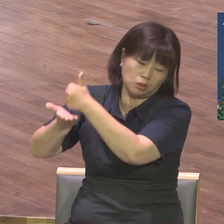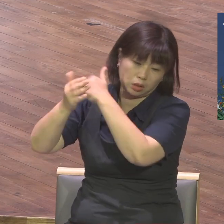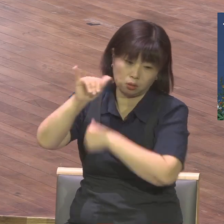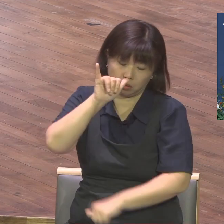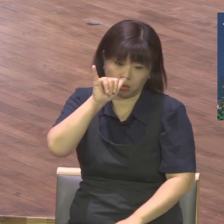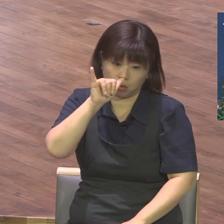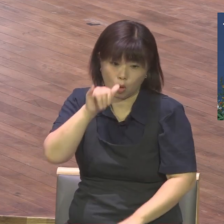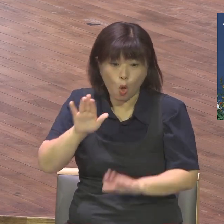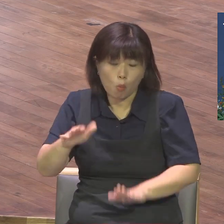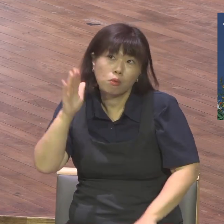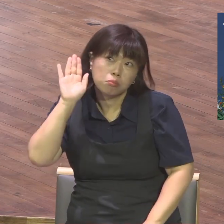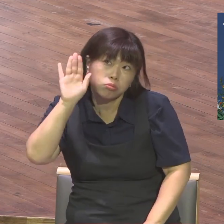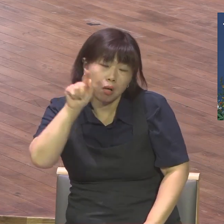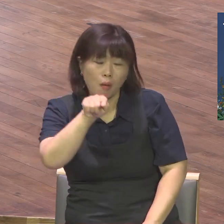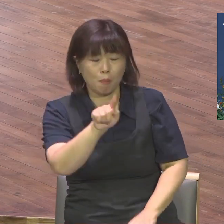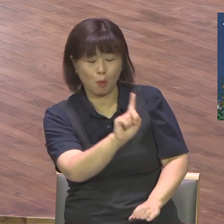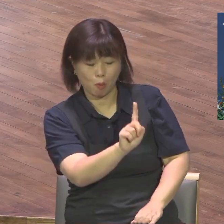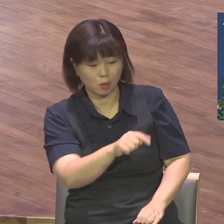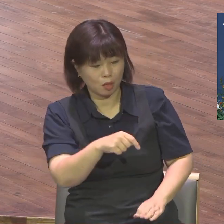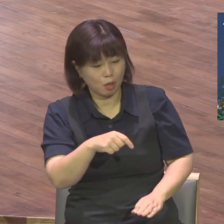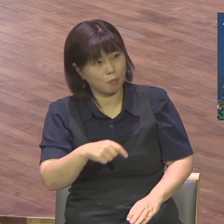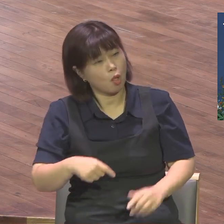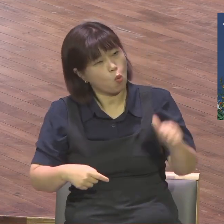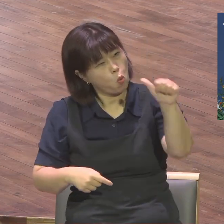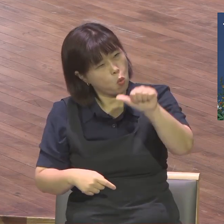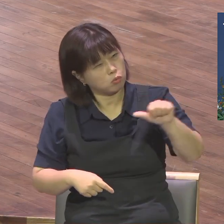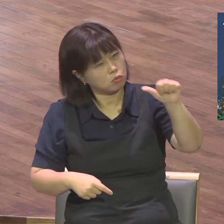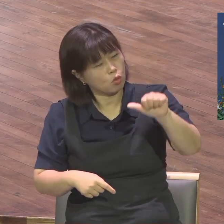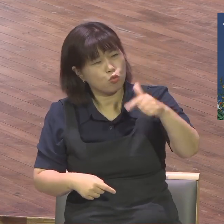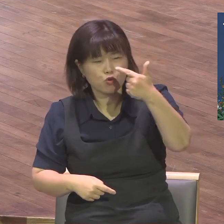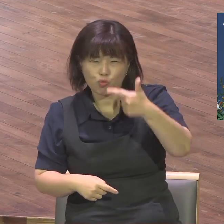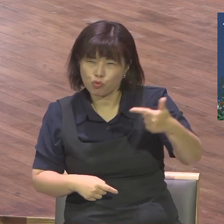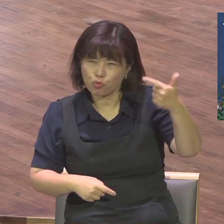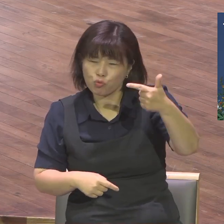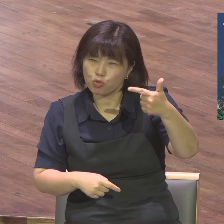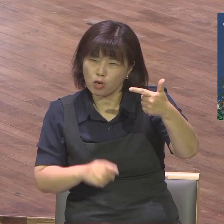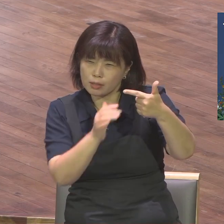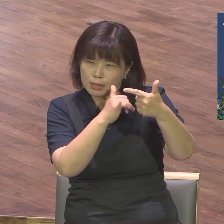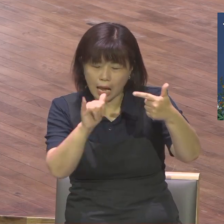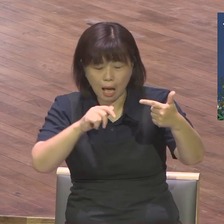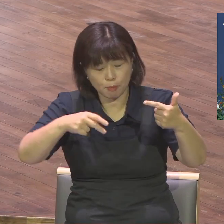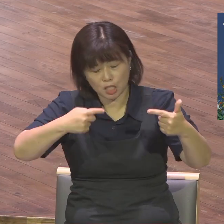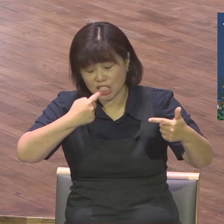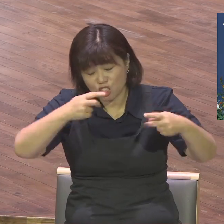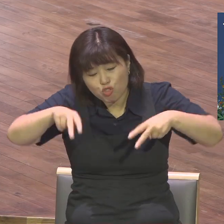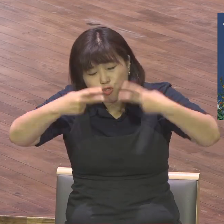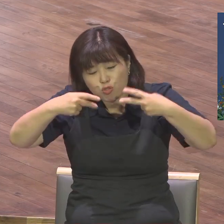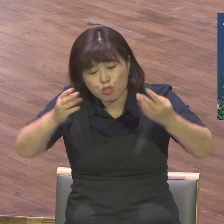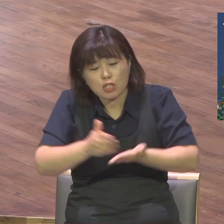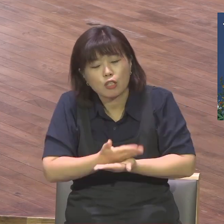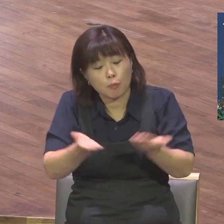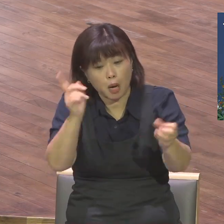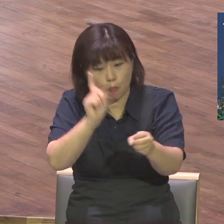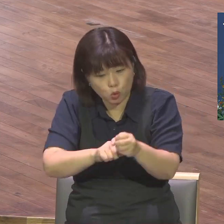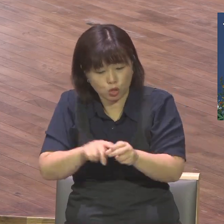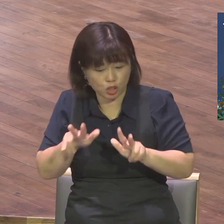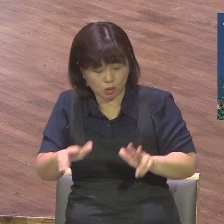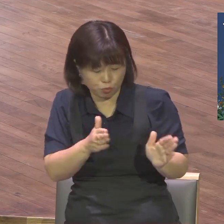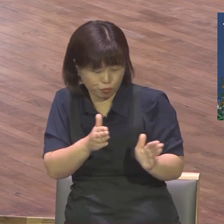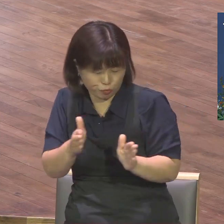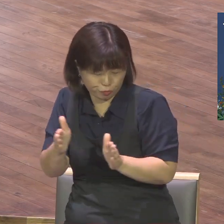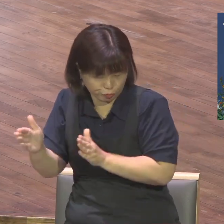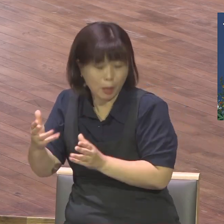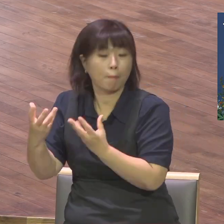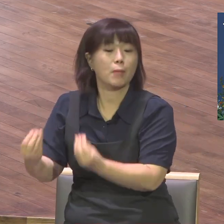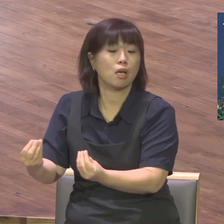그리고 다 마당까지 참 해서 오시면 전부 국수 다 돼요. 영정사진 다 찍어주고 그걸 대접을 하는 게